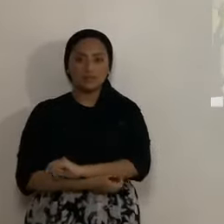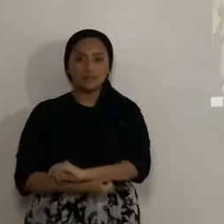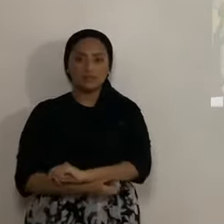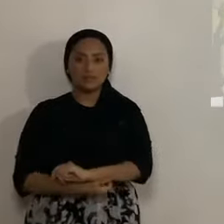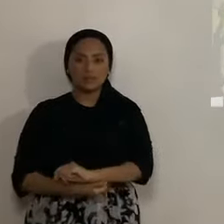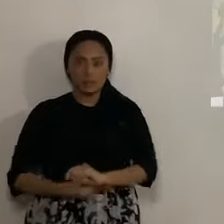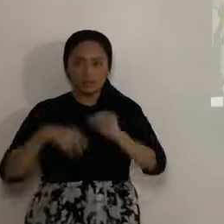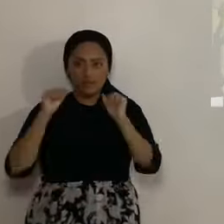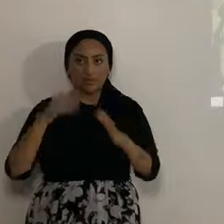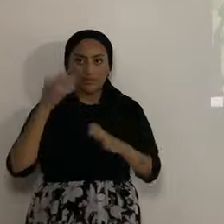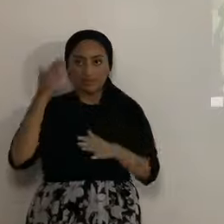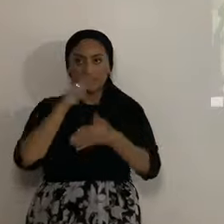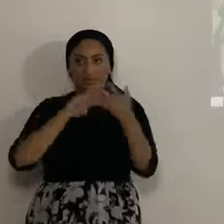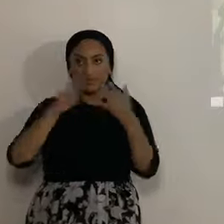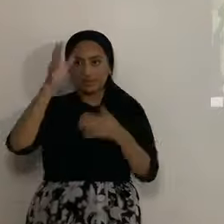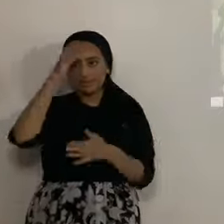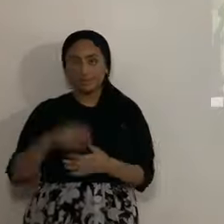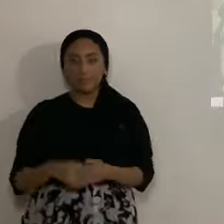bendito es el Abacadús,